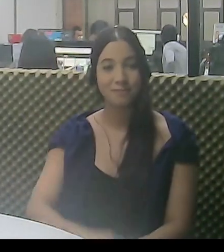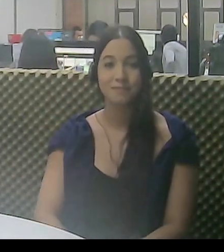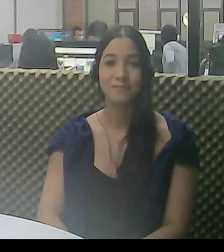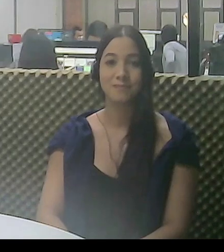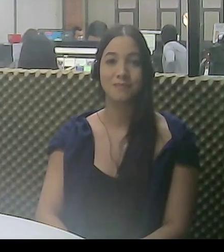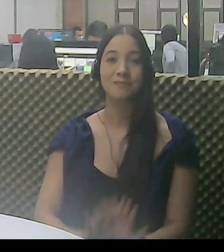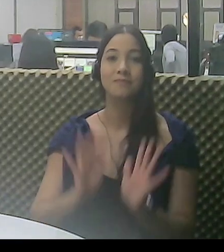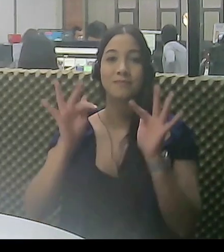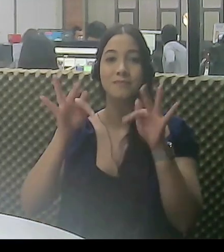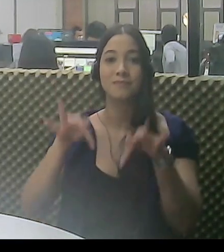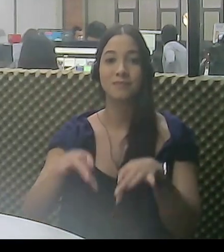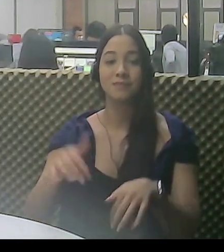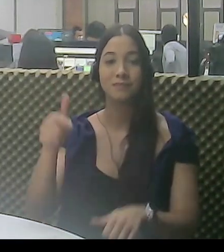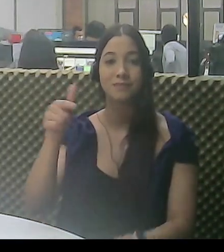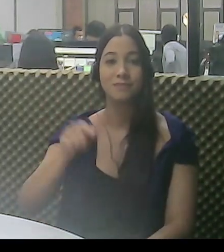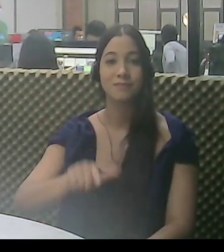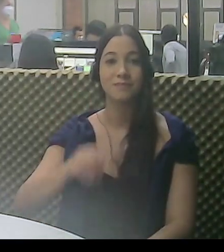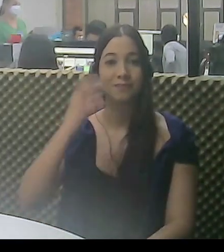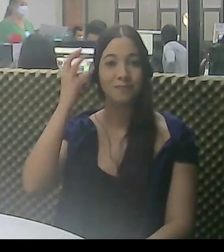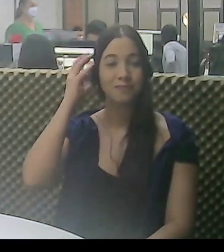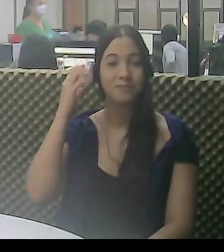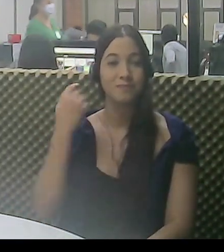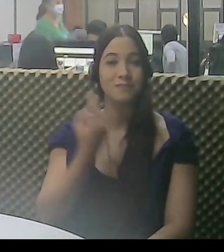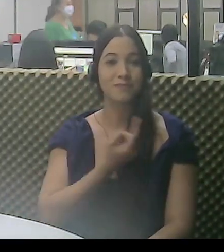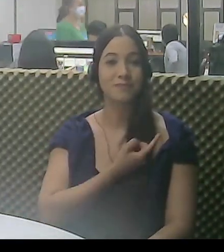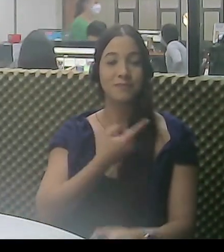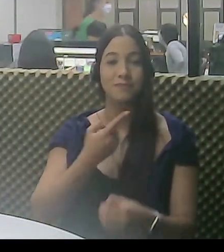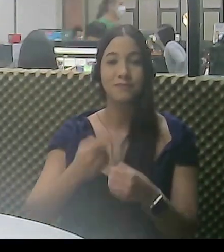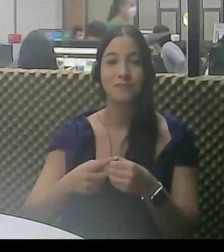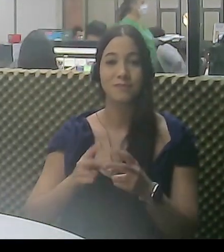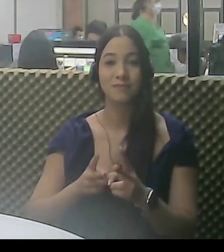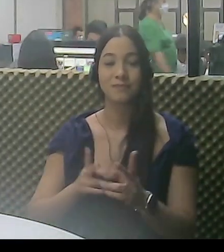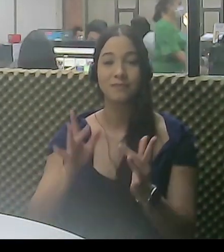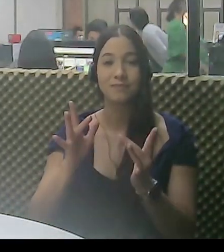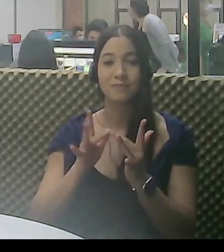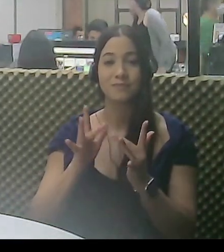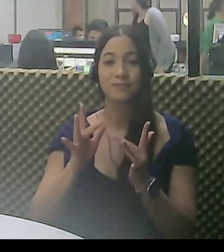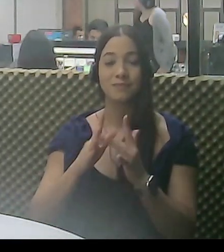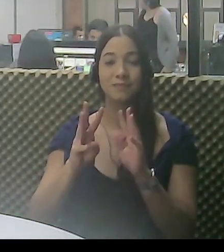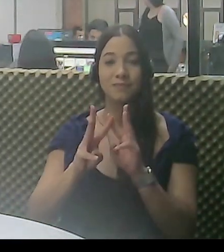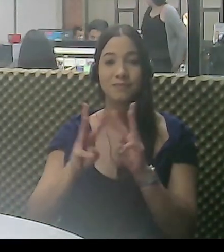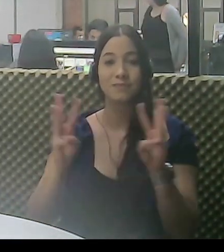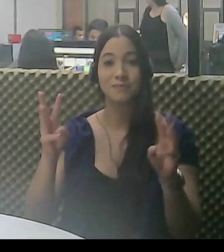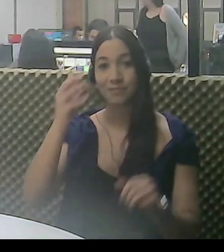próxima. Fica por aqui mais uma edição do programa da Rádio Nossa Cidade.